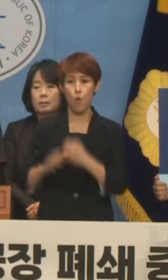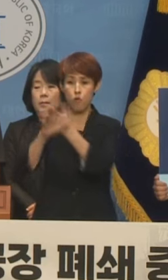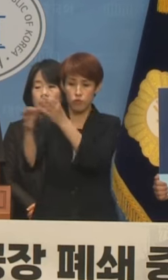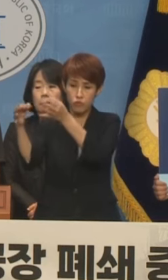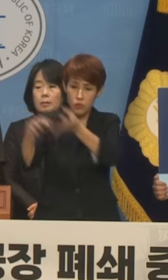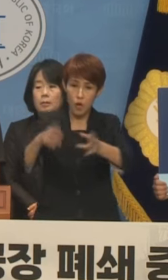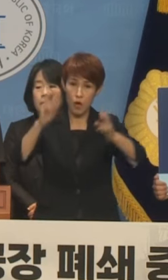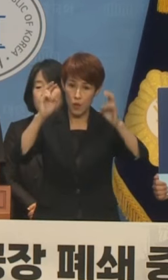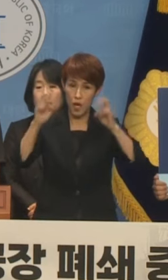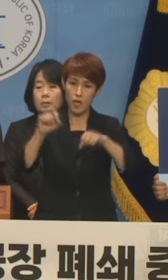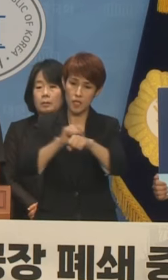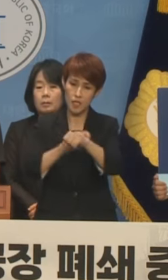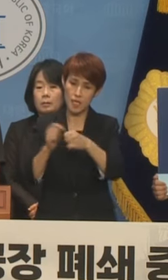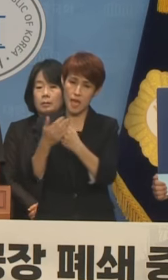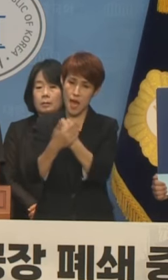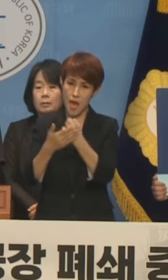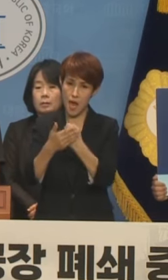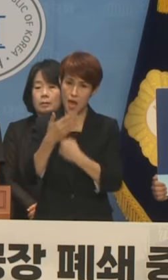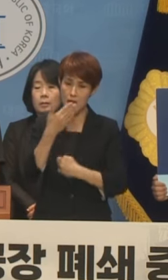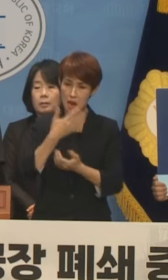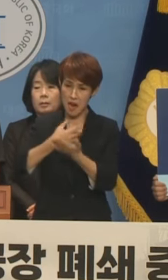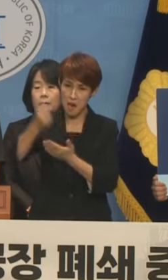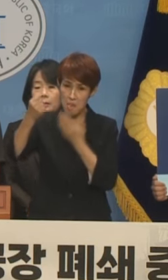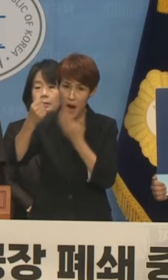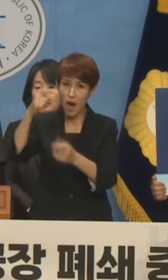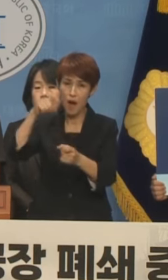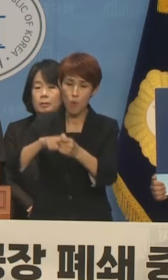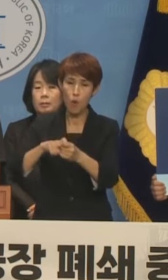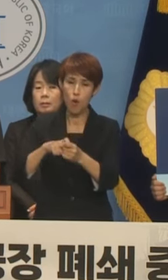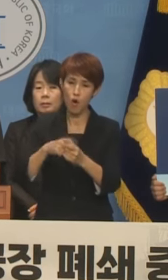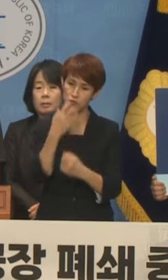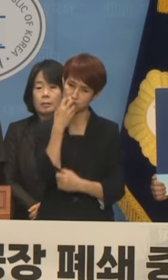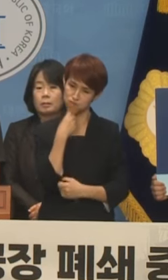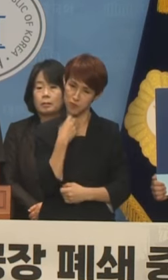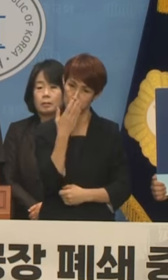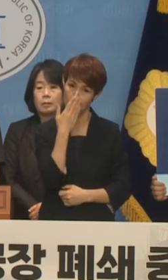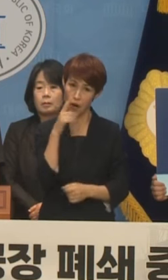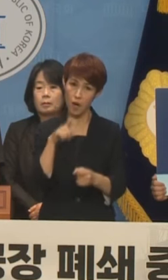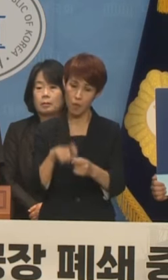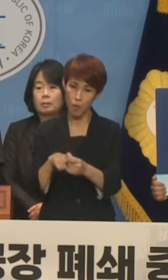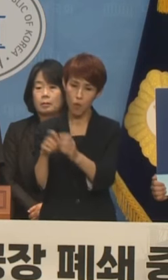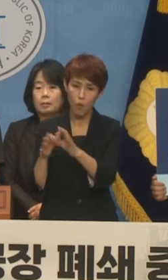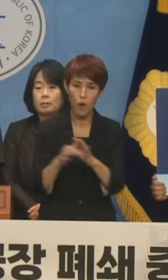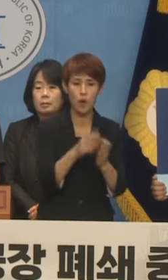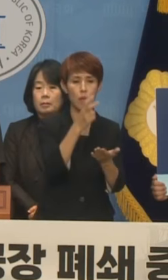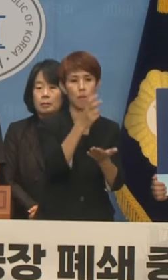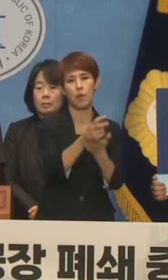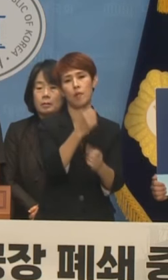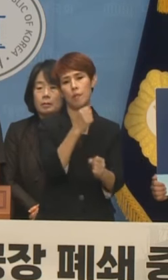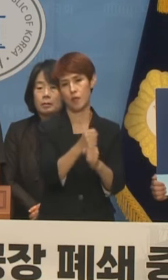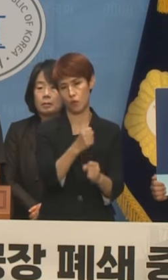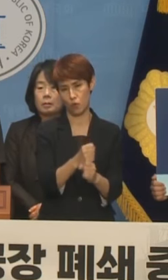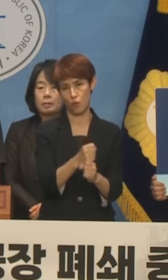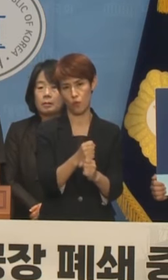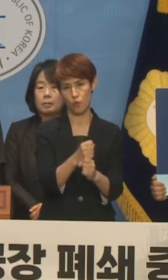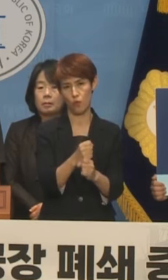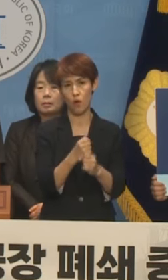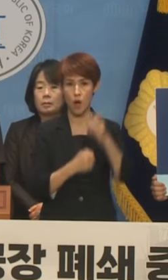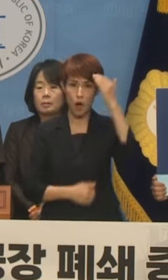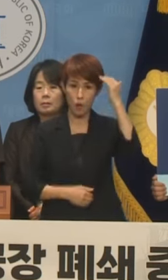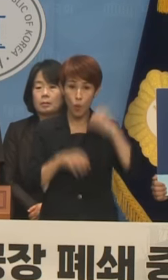외투기업이 특혜를 받을 수 있도록 막대한 이윤을 챙길 수 있도록 관련 법을 만든 곳 대한민국